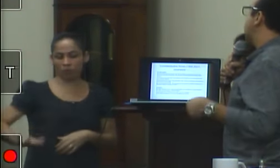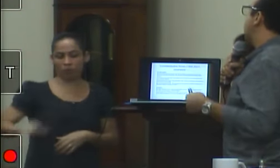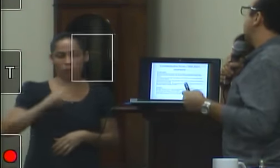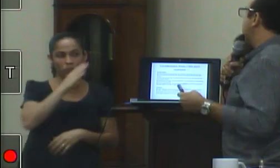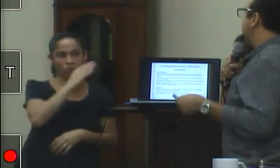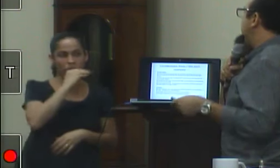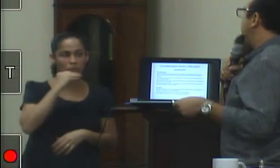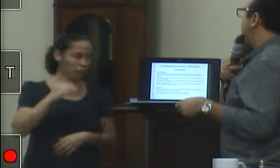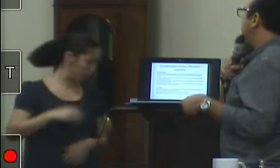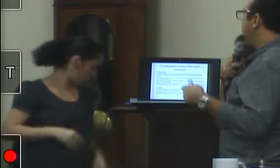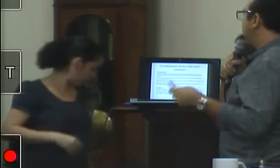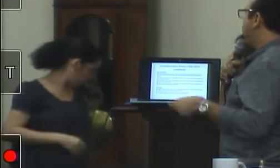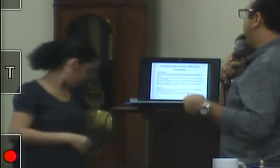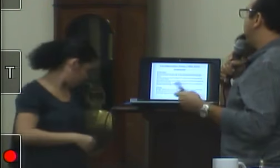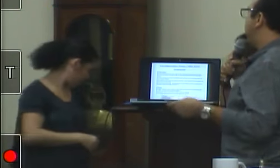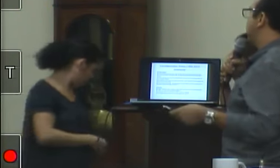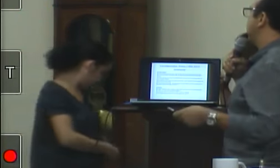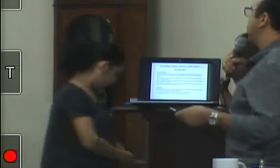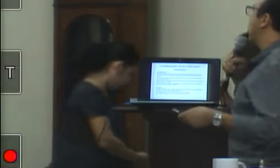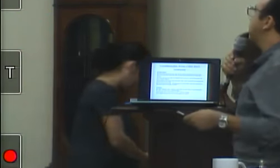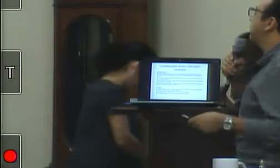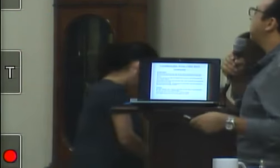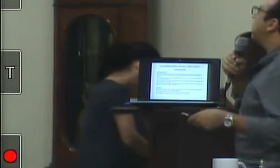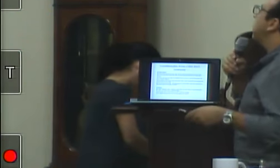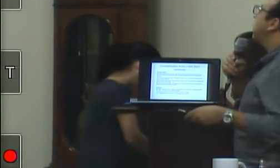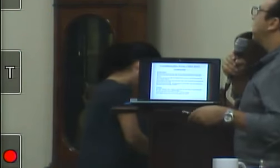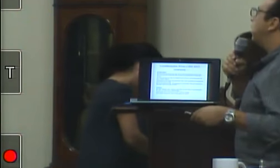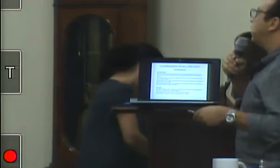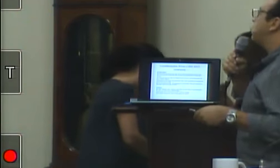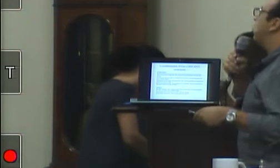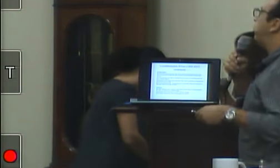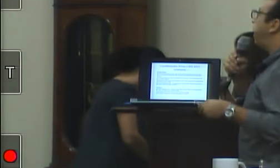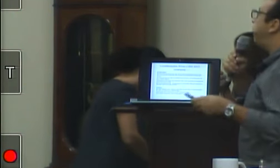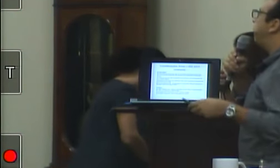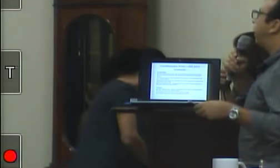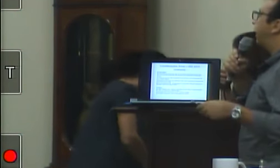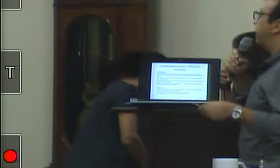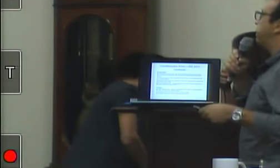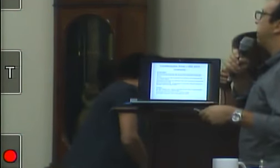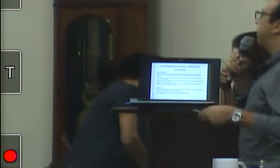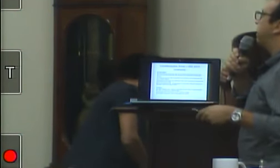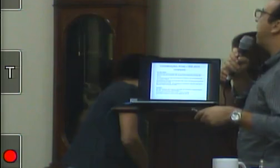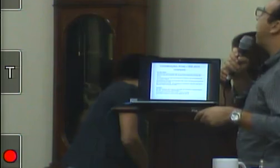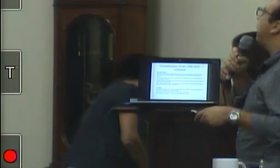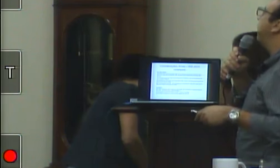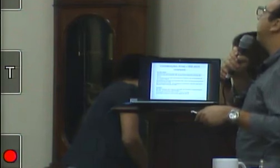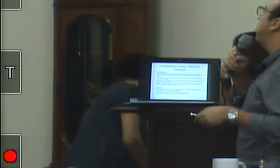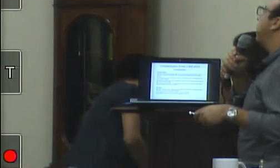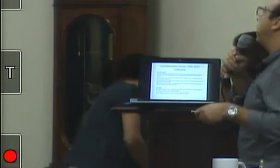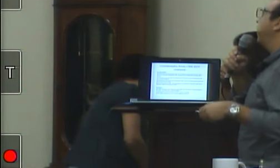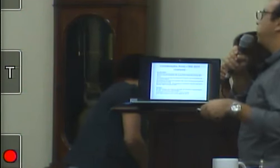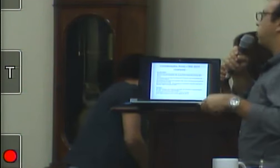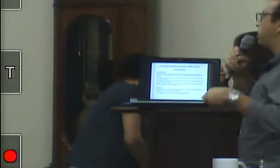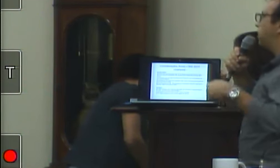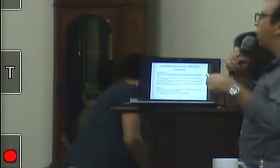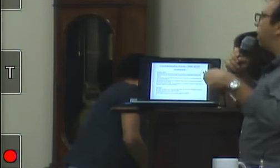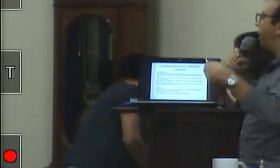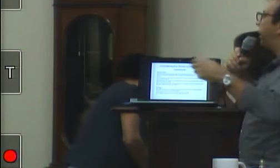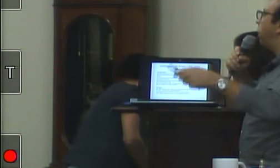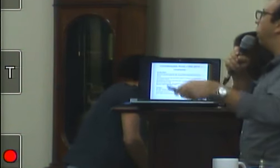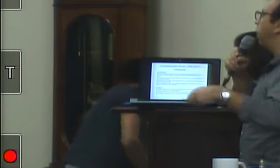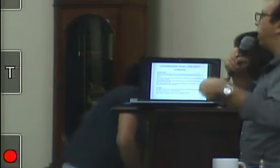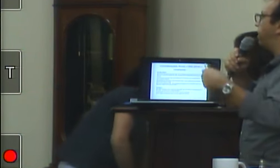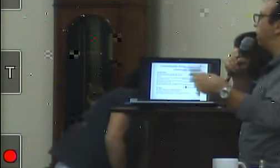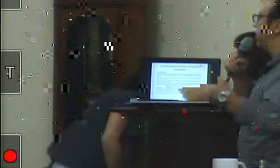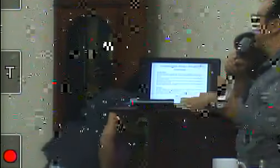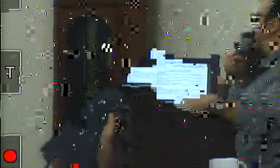várias reuniões e capacitações, e isso vem fortalecendo essa área, né? A gente conseguiu aumentar